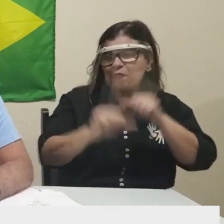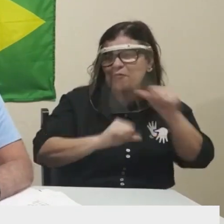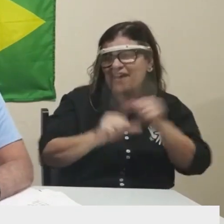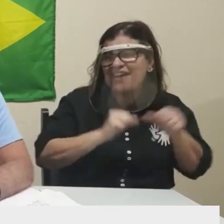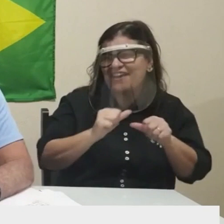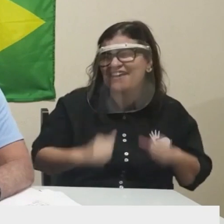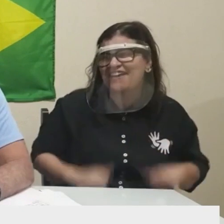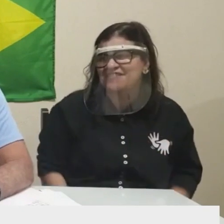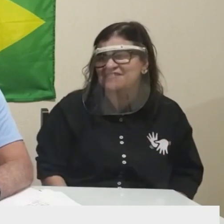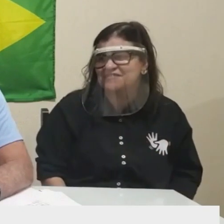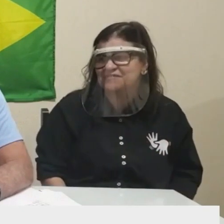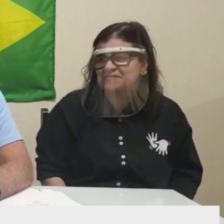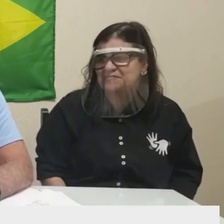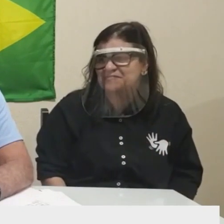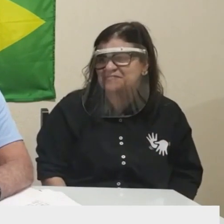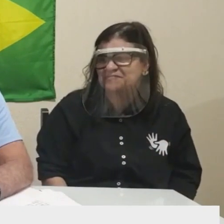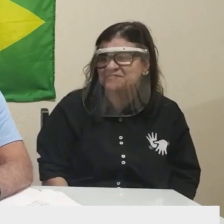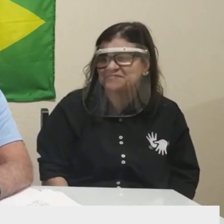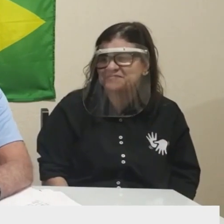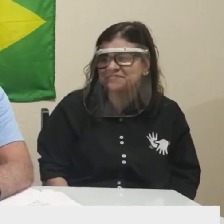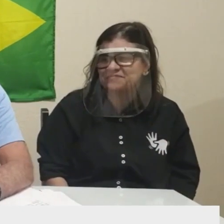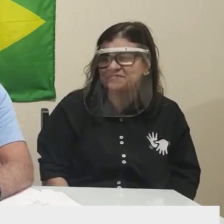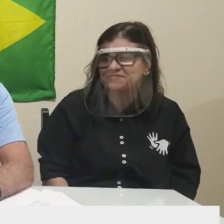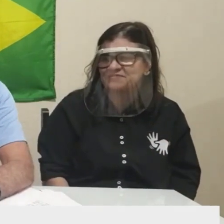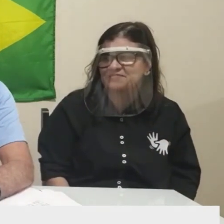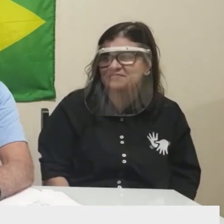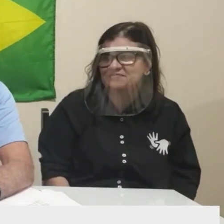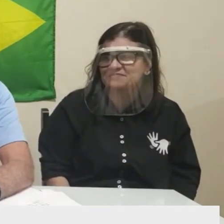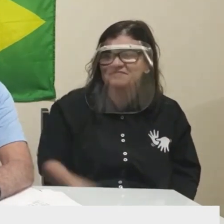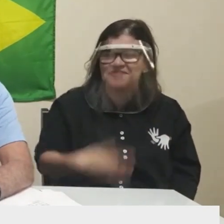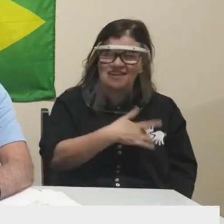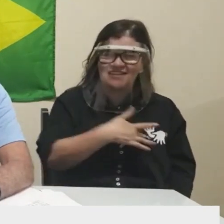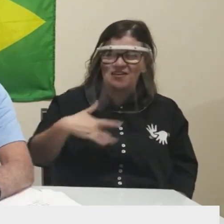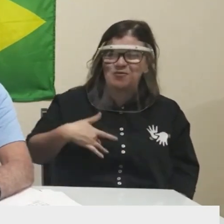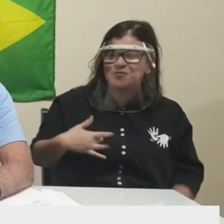E agora? Toma um gole agora, experimenta aí. Saúde. Saúde.